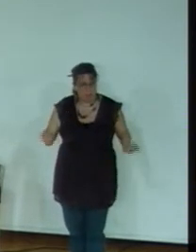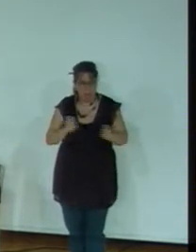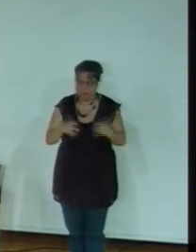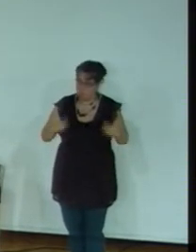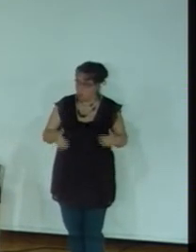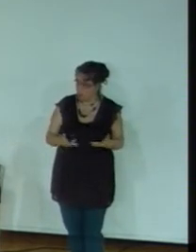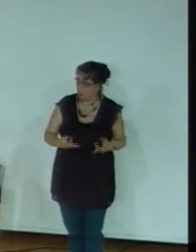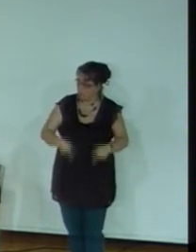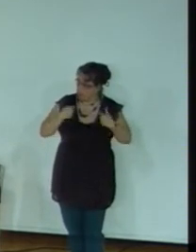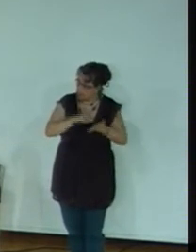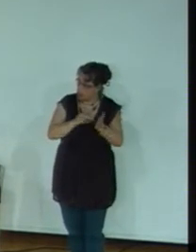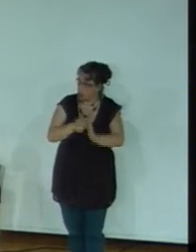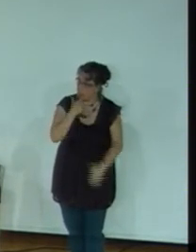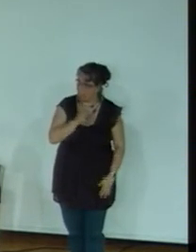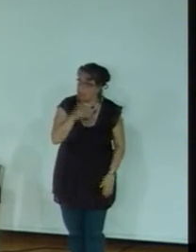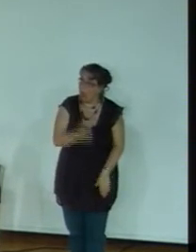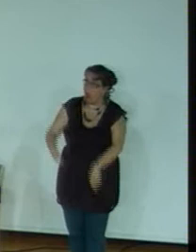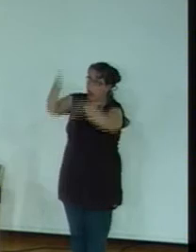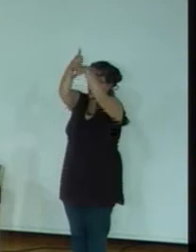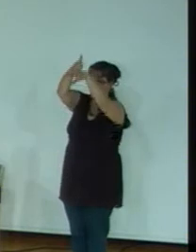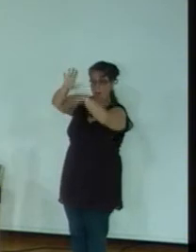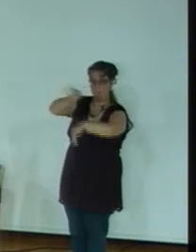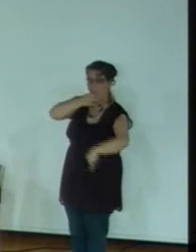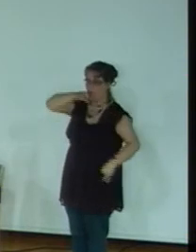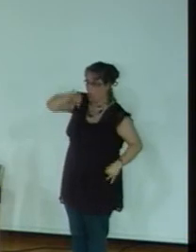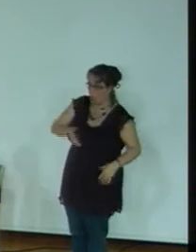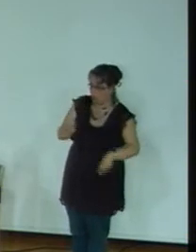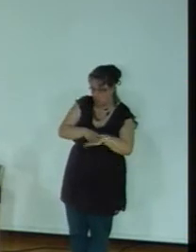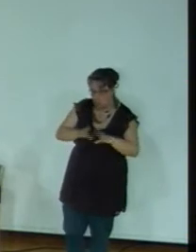responsabilités supérieures, mais qui n'en tiennent pas tellement compte. Donc